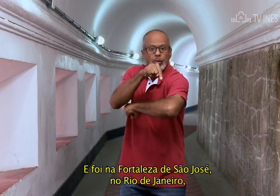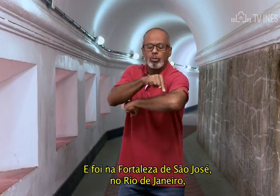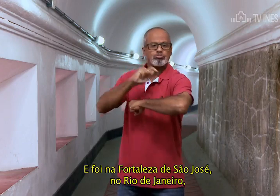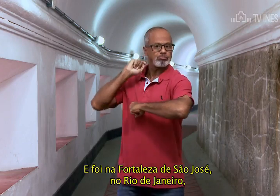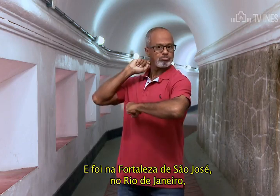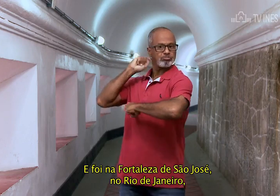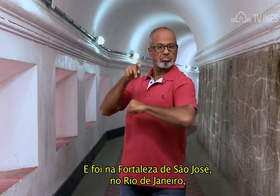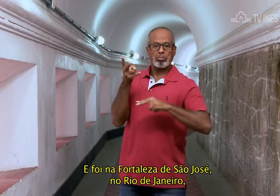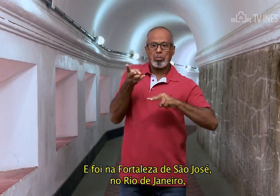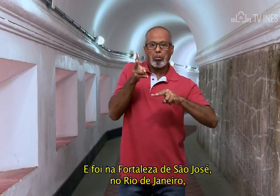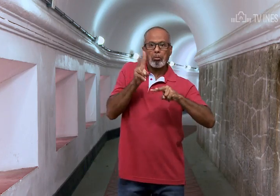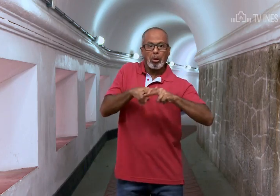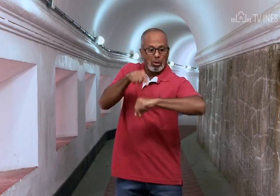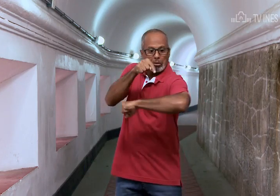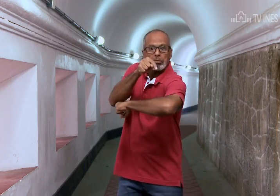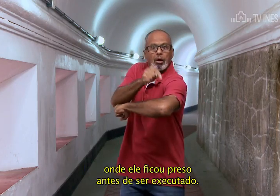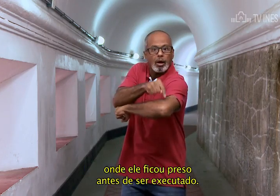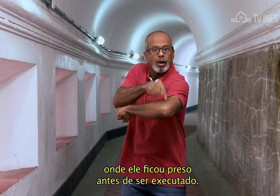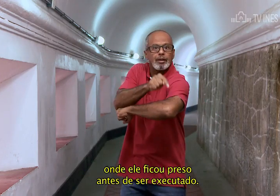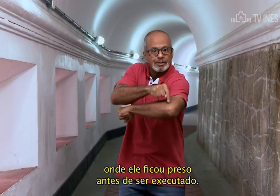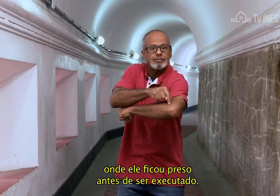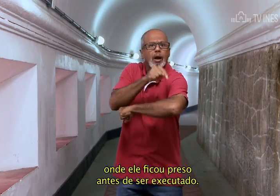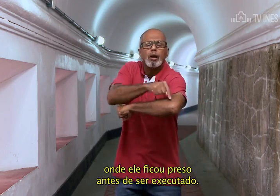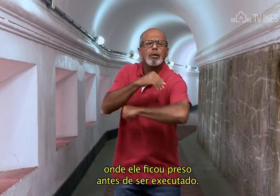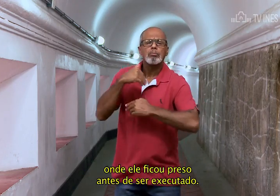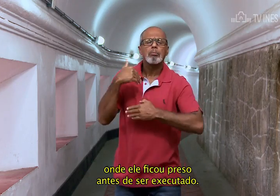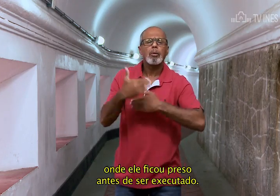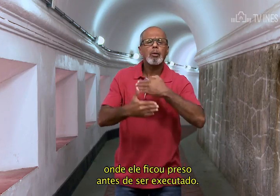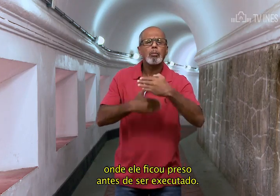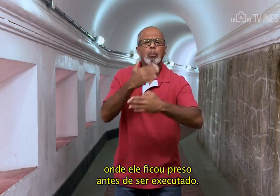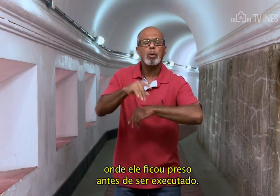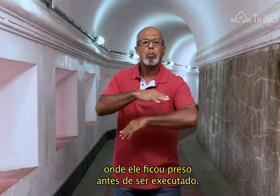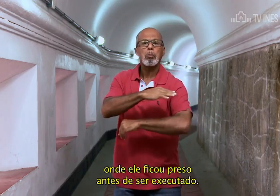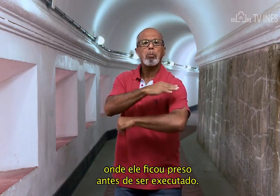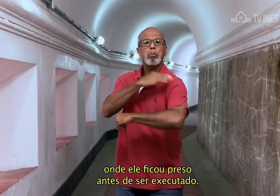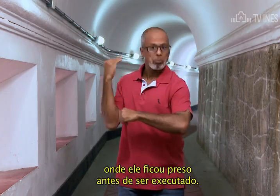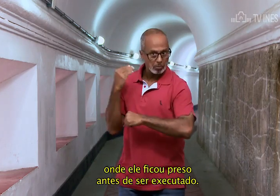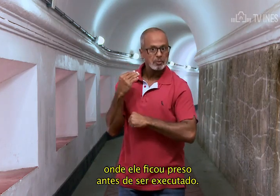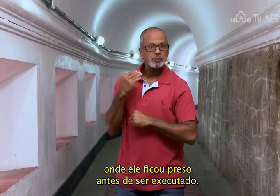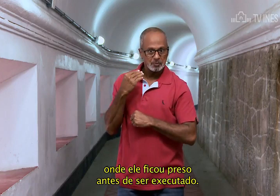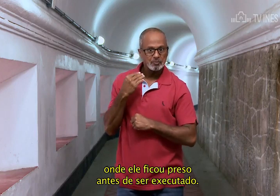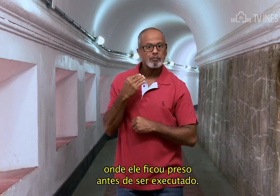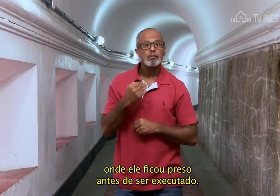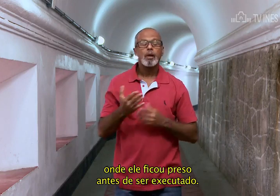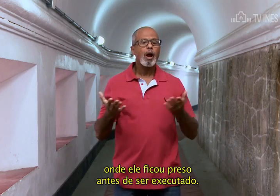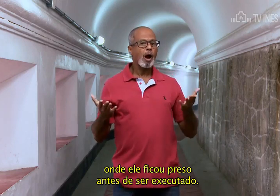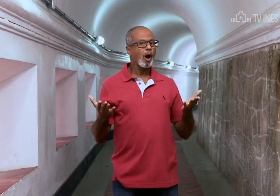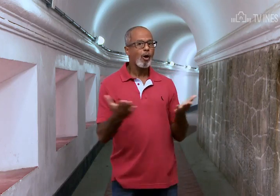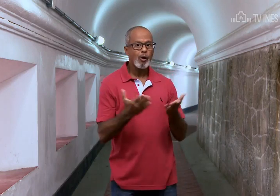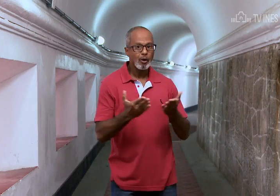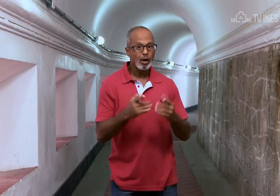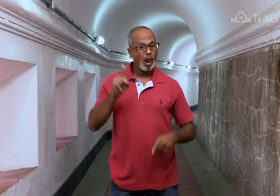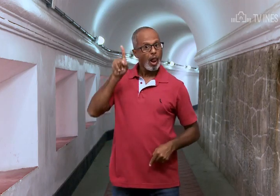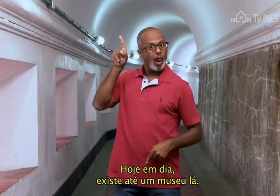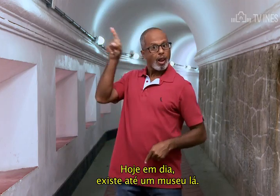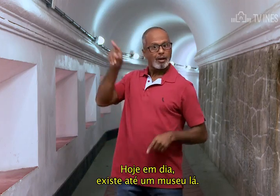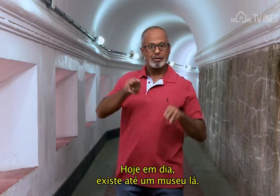no Rio de Janeiro, onde ele ficou preso antes de ser executado. Hoje em